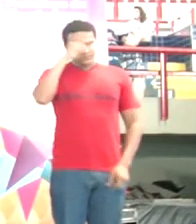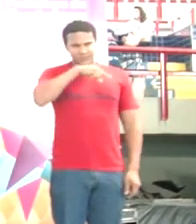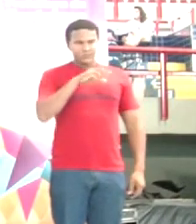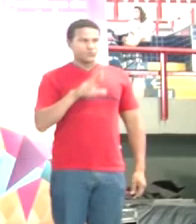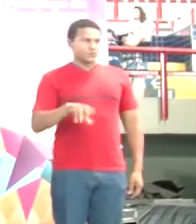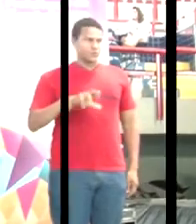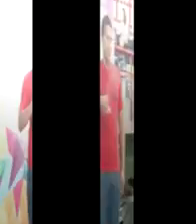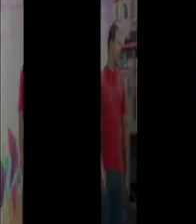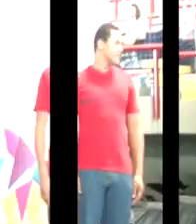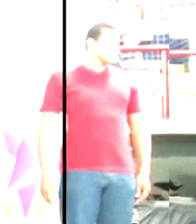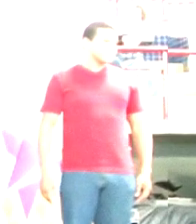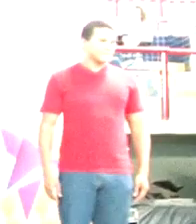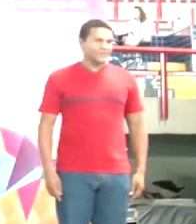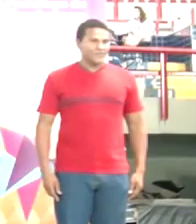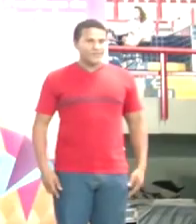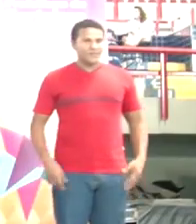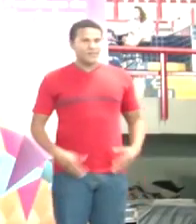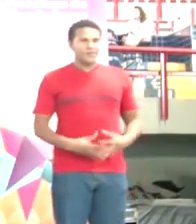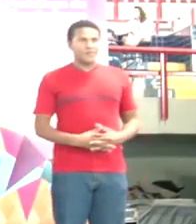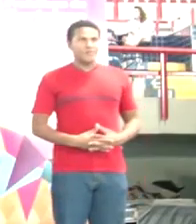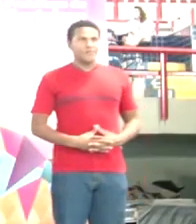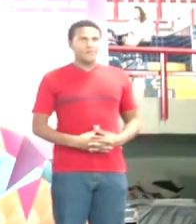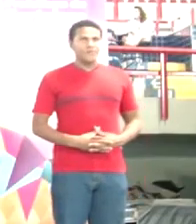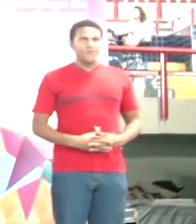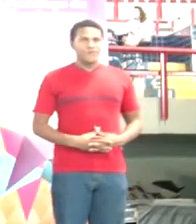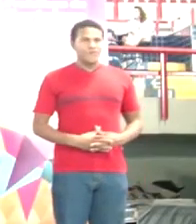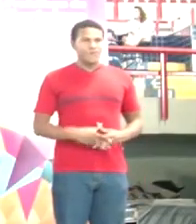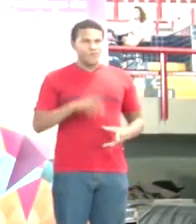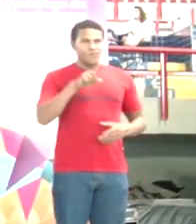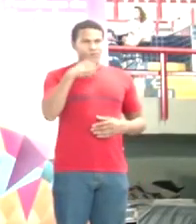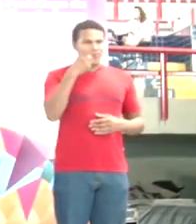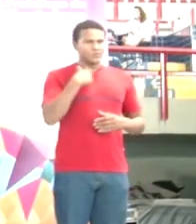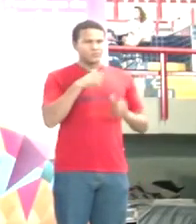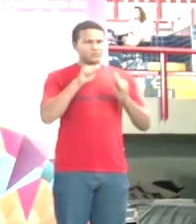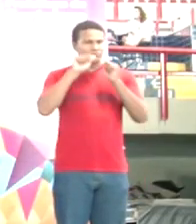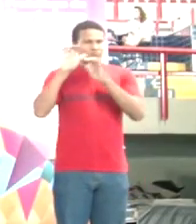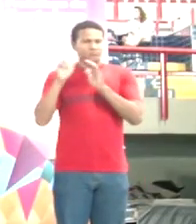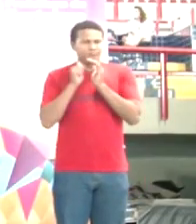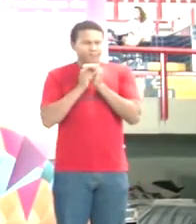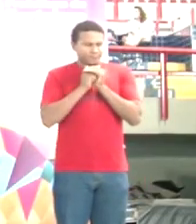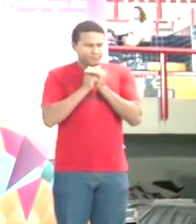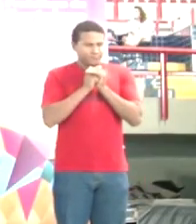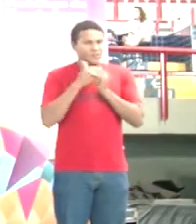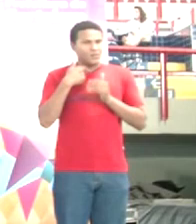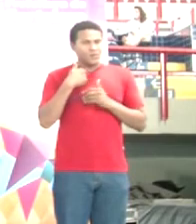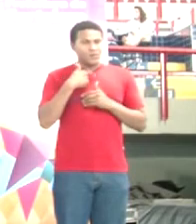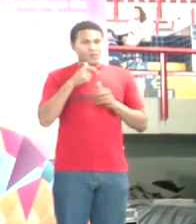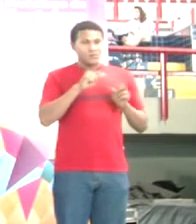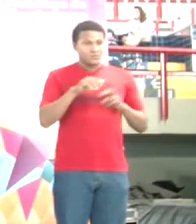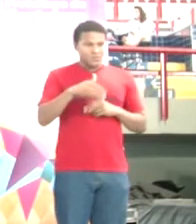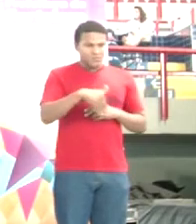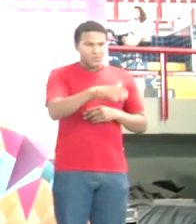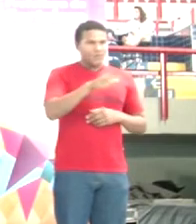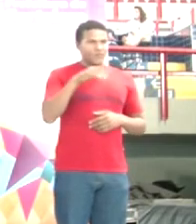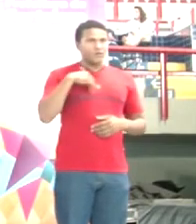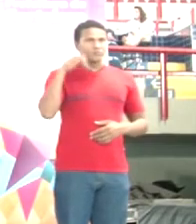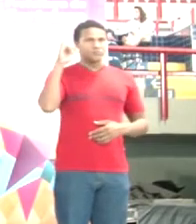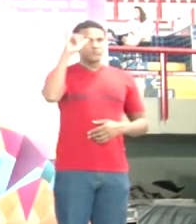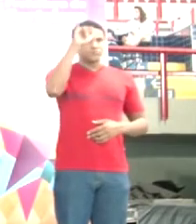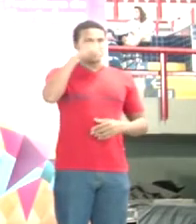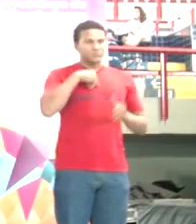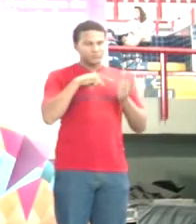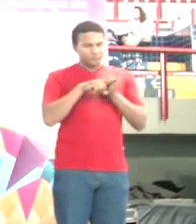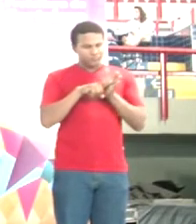Show? Vamos para 2. Depois vocês façam orações por mim, que essa semana agora eu vou para São Paulo. Vou para o exame de rodinha